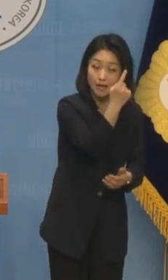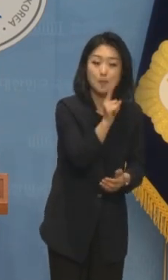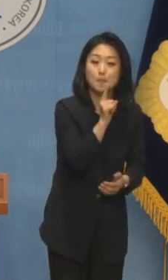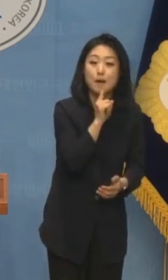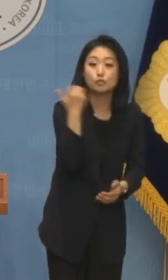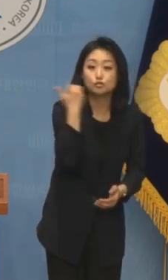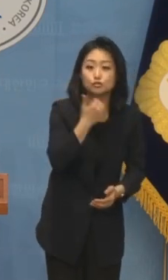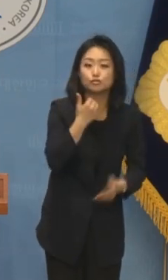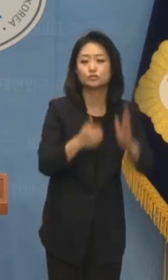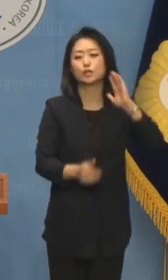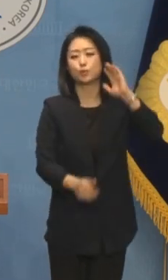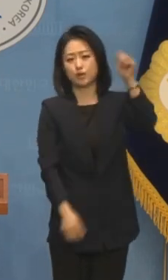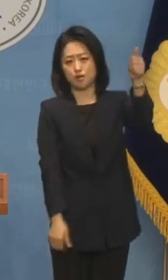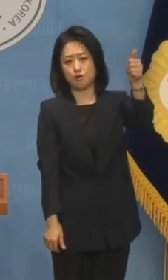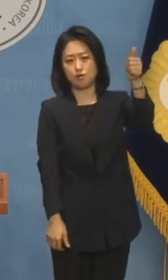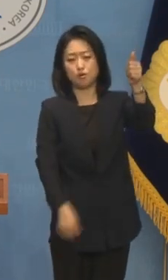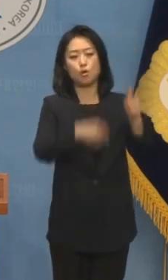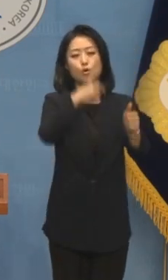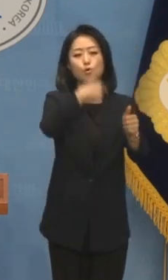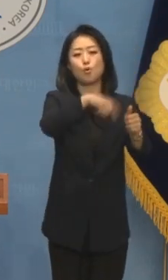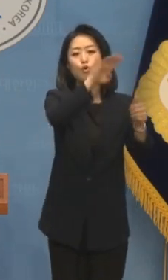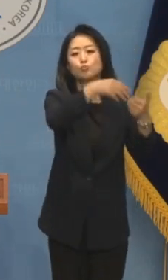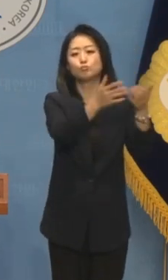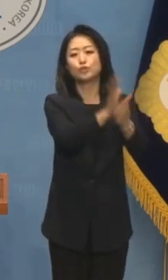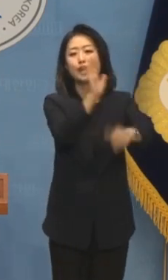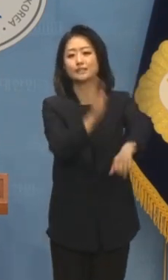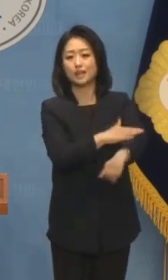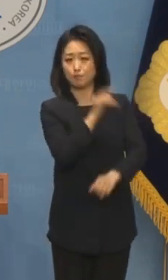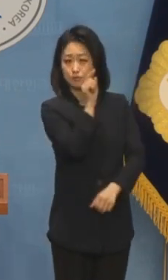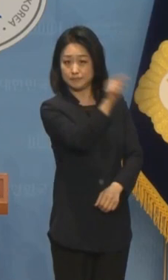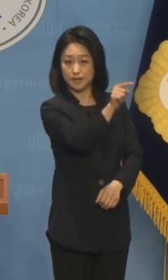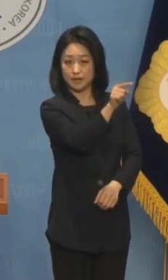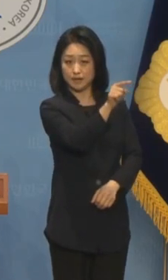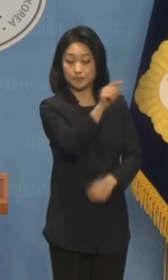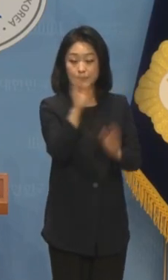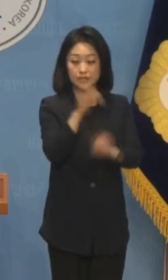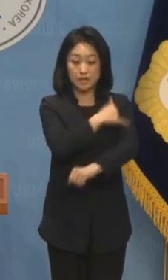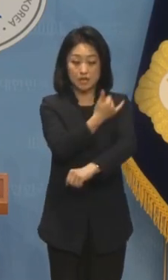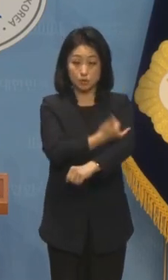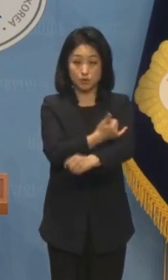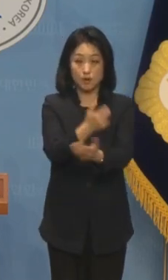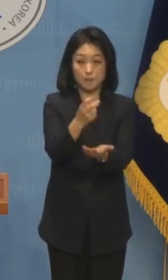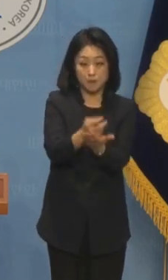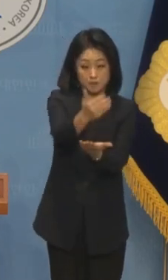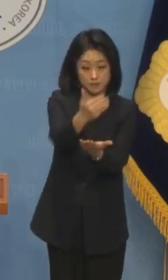대통령과 교육부의 그 책임이 있습니다. 학생인권조례 전문은